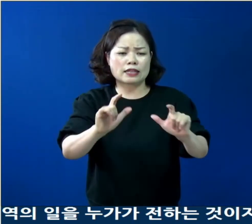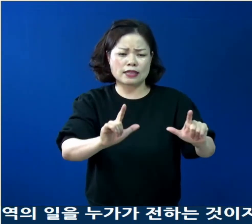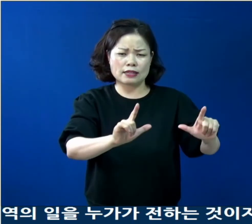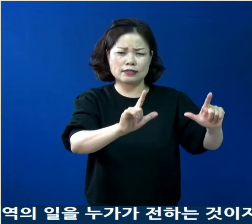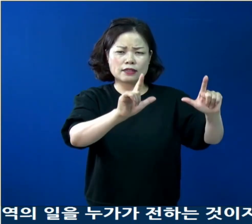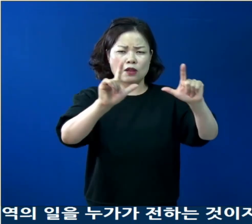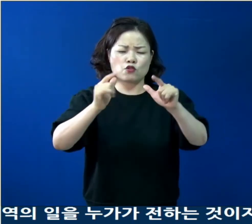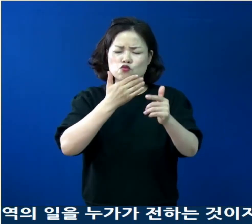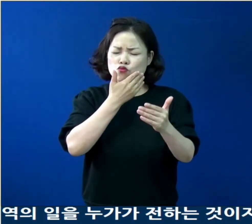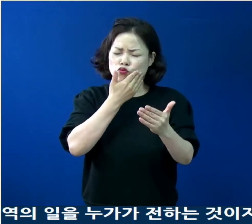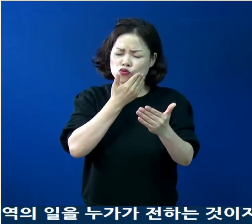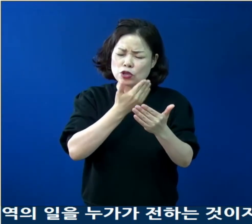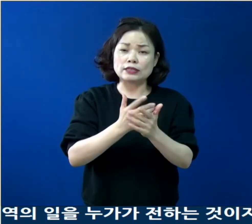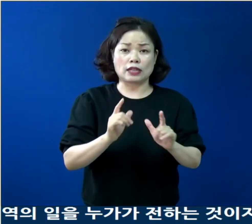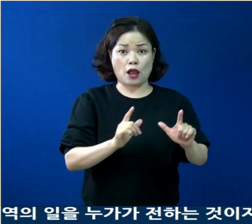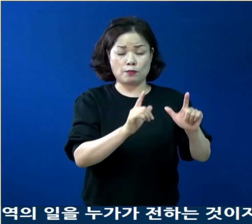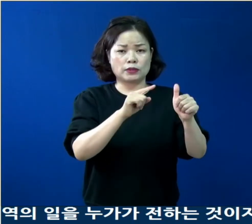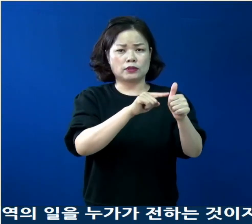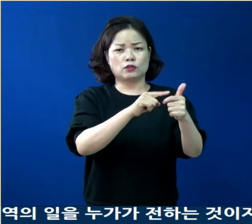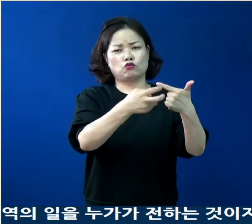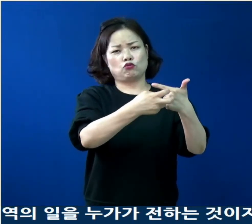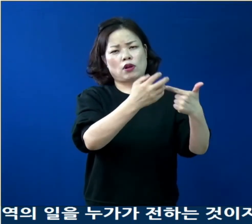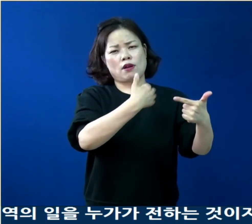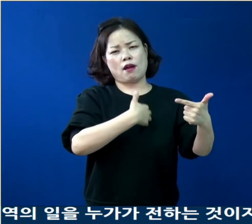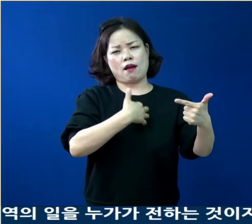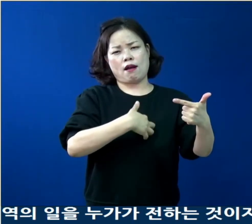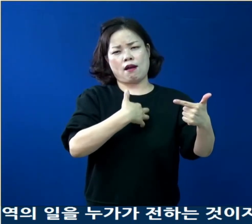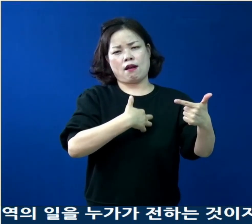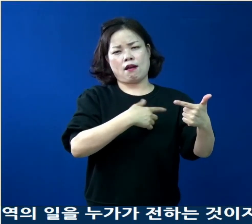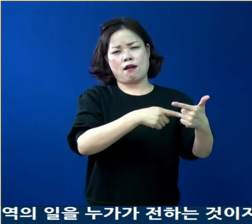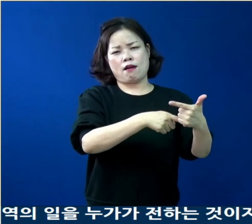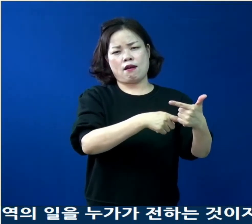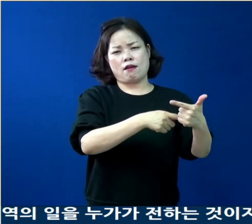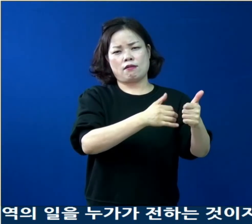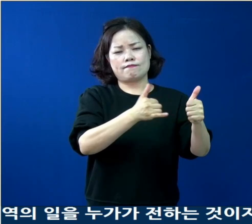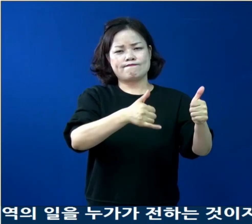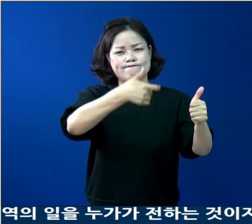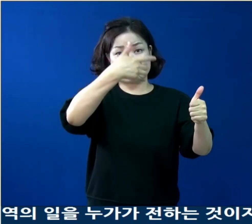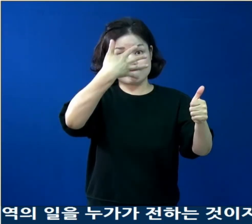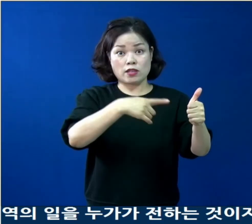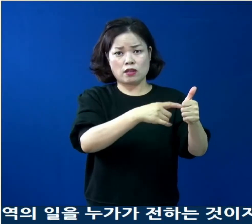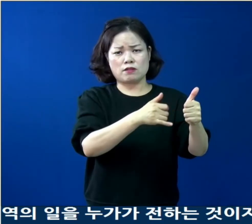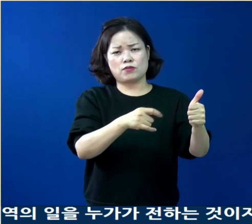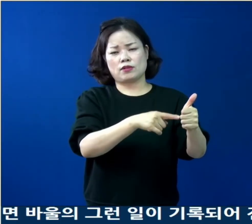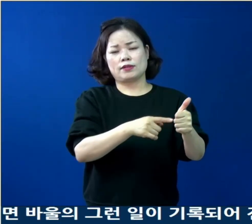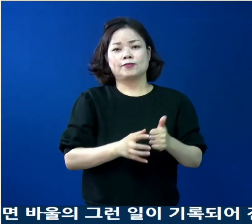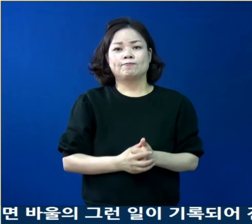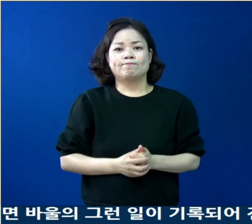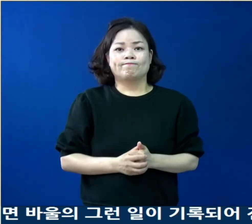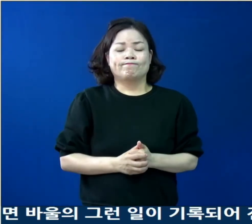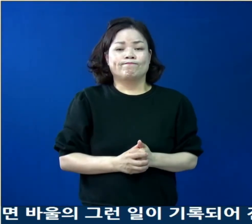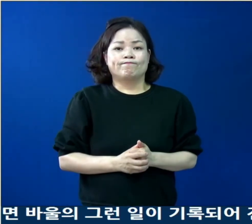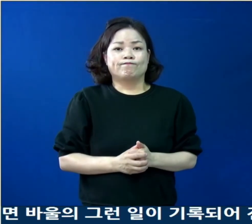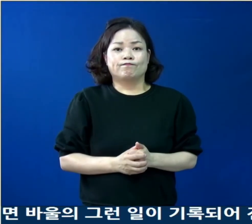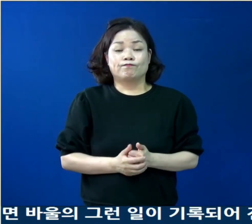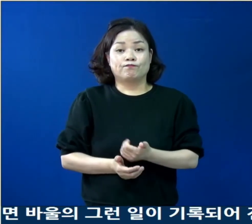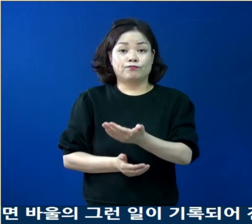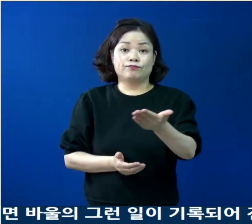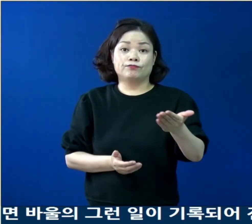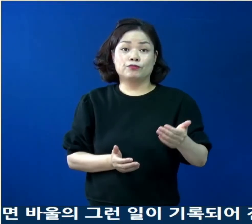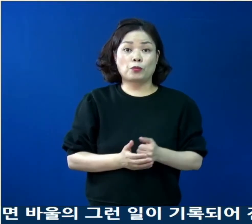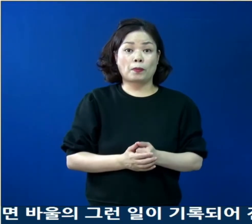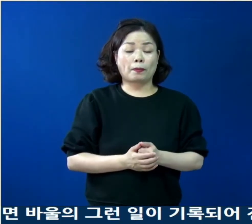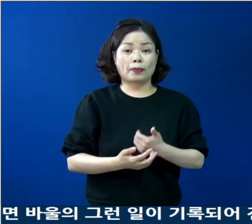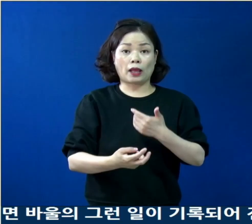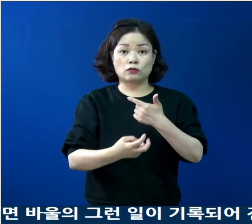얼마나 귀한 삶인지를 아는 그런 인물이었다, 이렇게 정돈할 할 수 있겠습니다. 여러분,